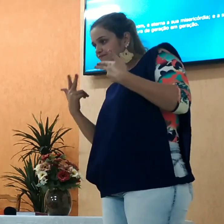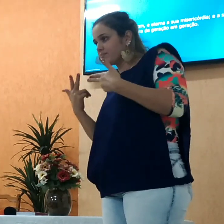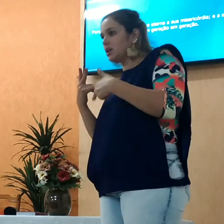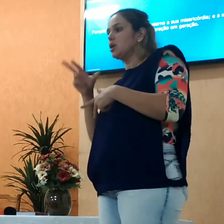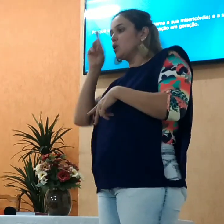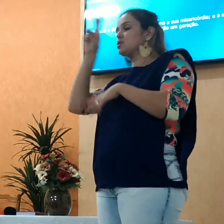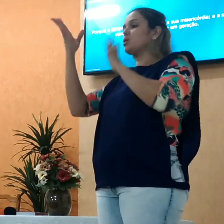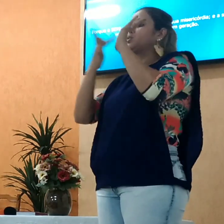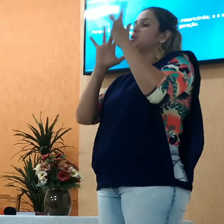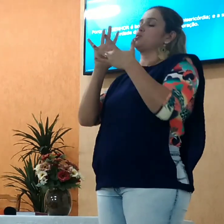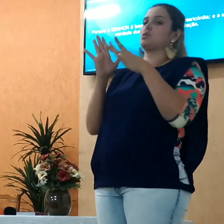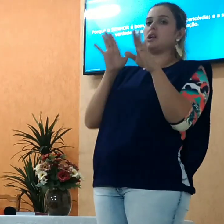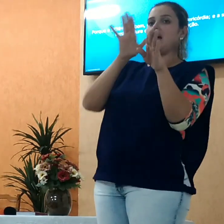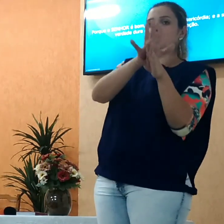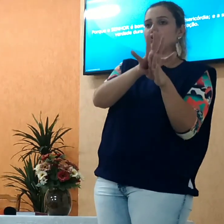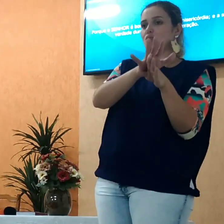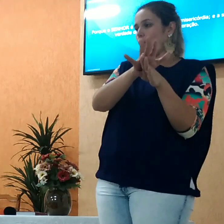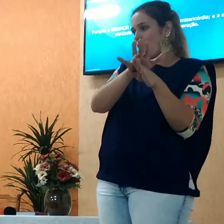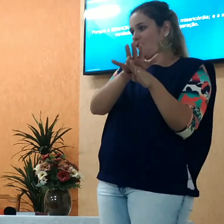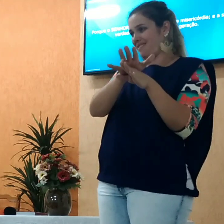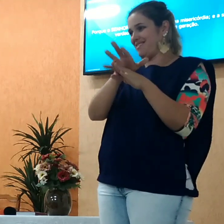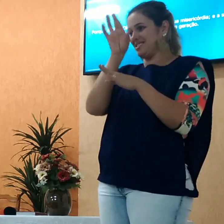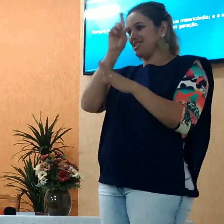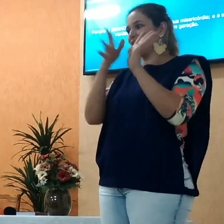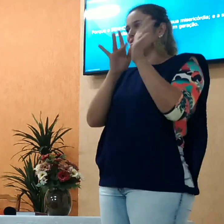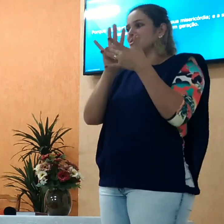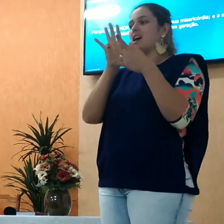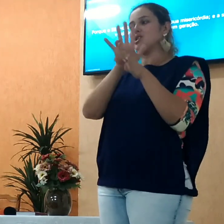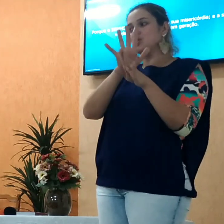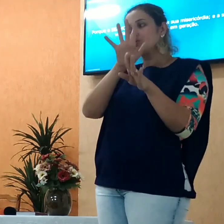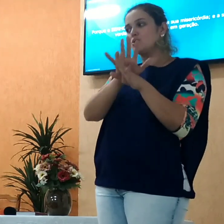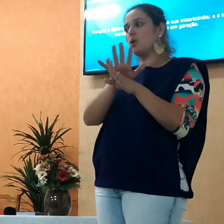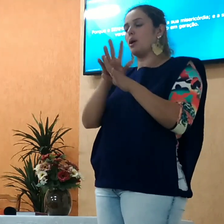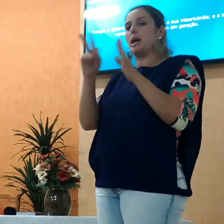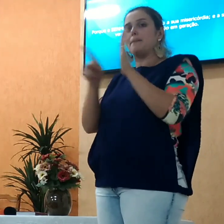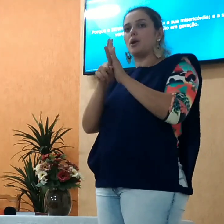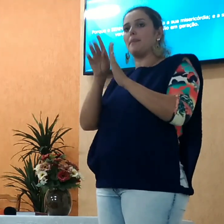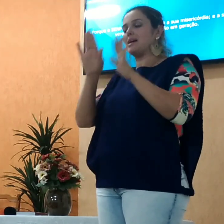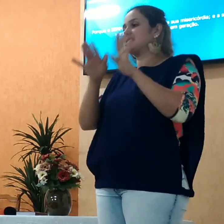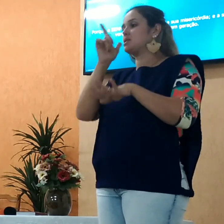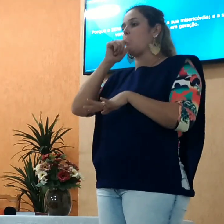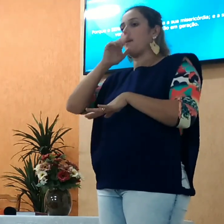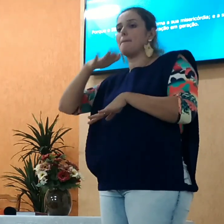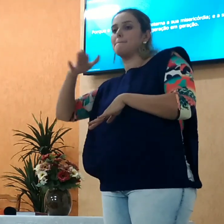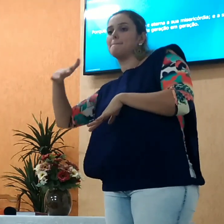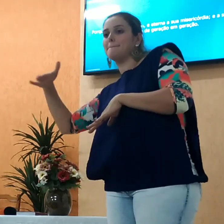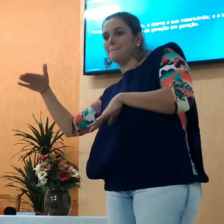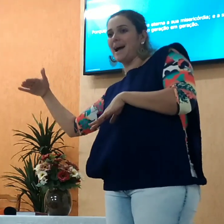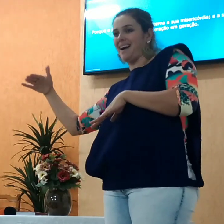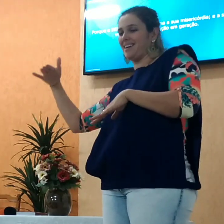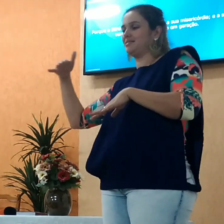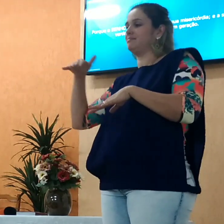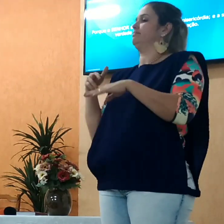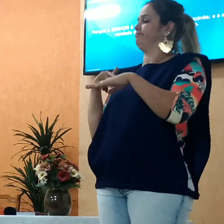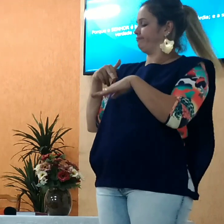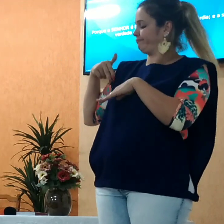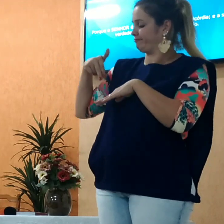os livrou ele de lá daquela terra, atravessando eles o mar vermelho, sustentando